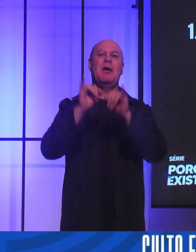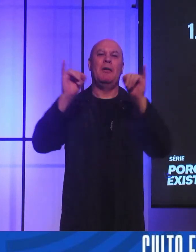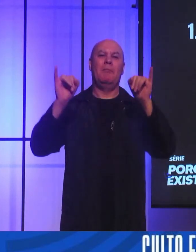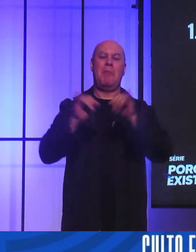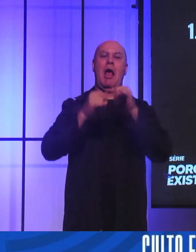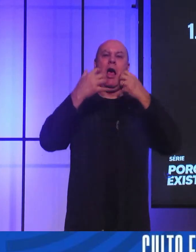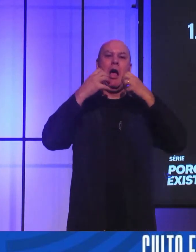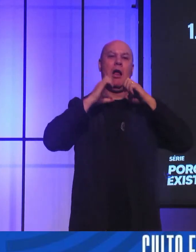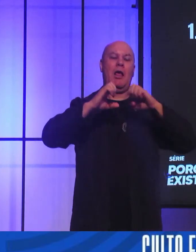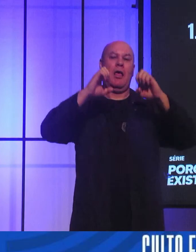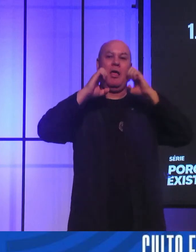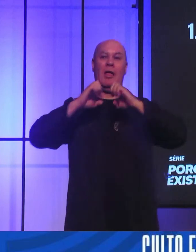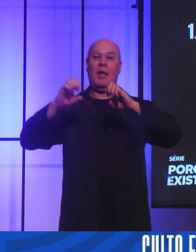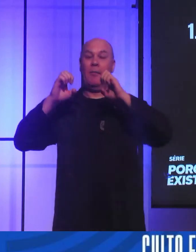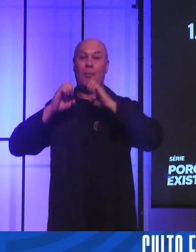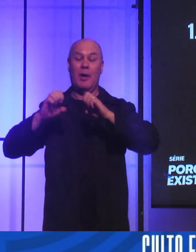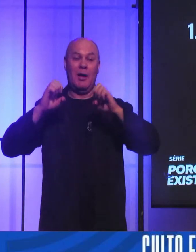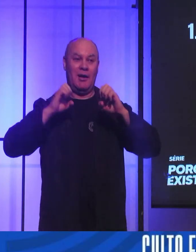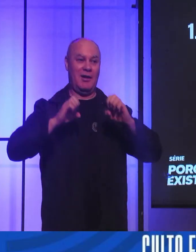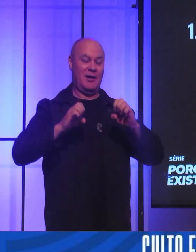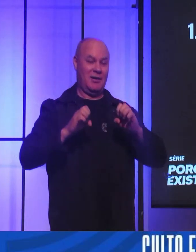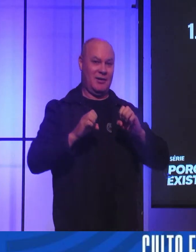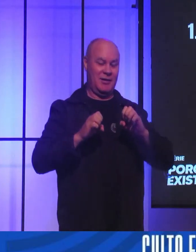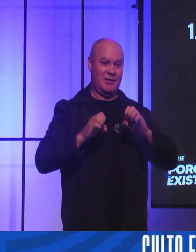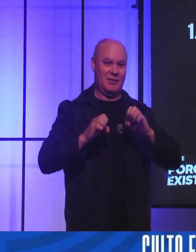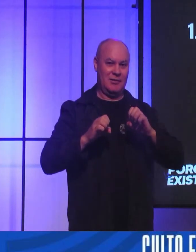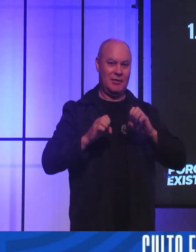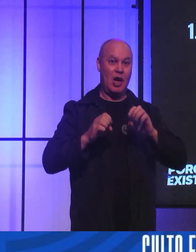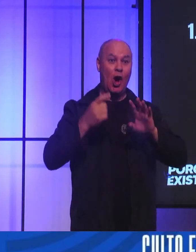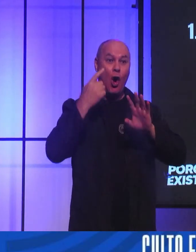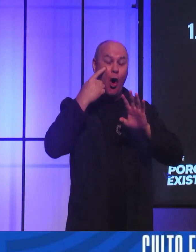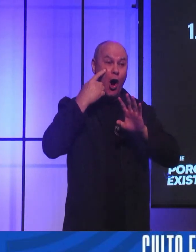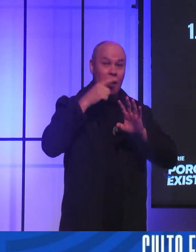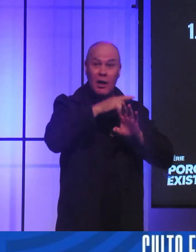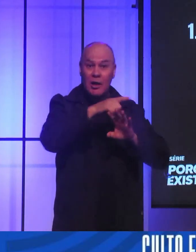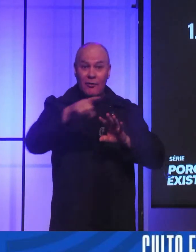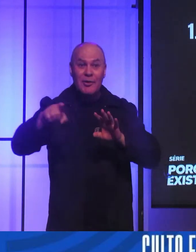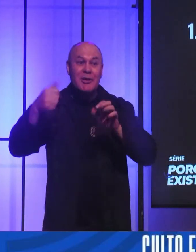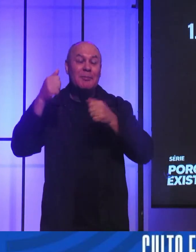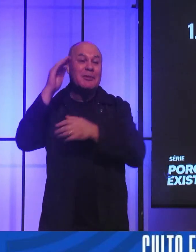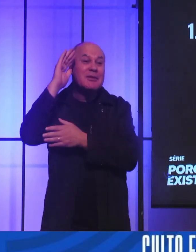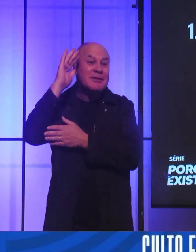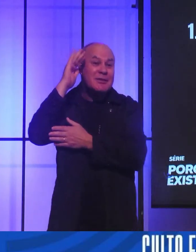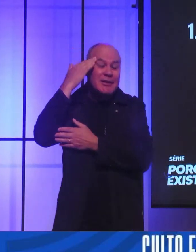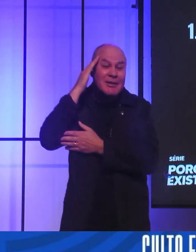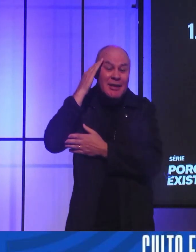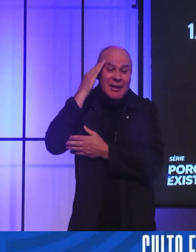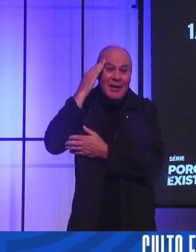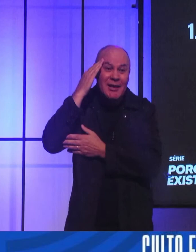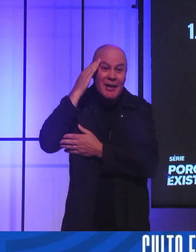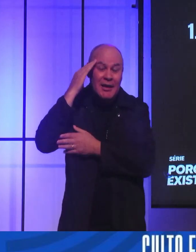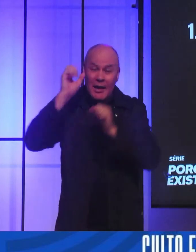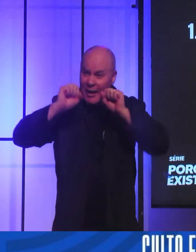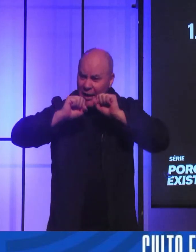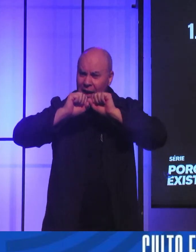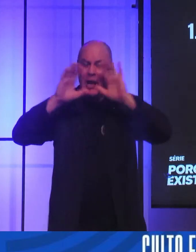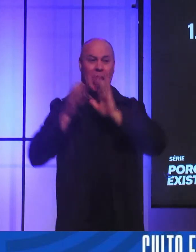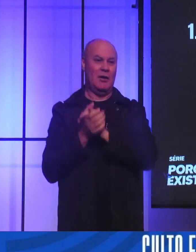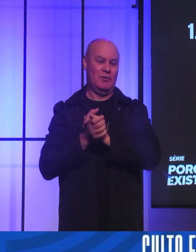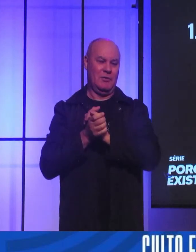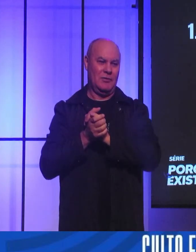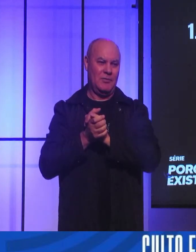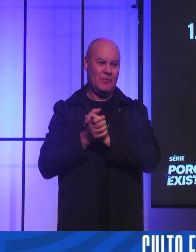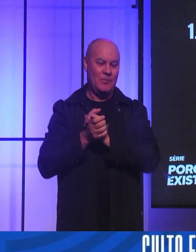a maior coisa que você pode fazer por alguém. É a maior coisa que você pode fazer por um filho, por um parente, por